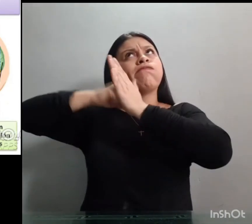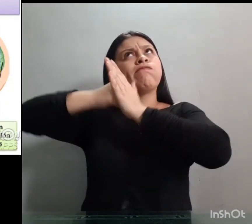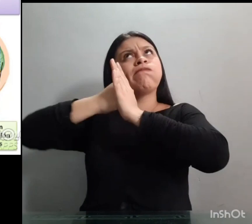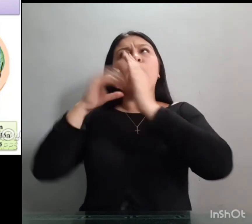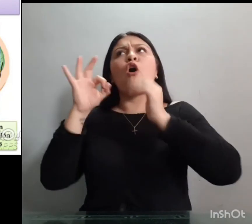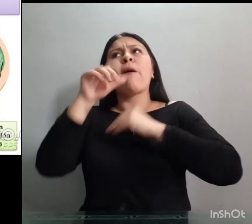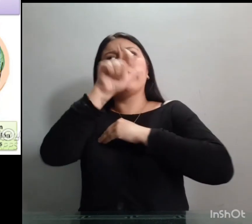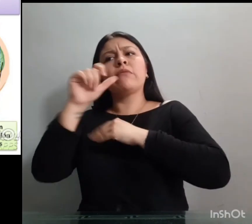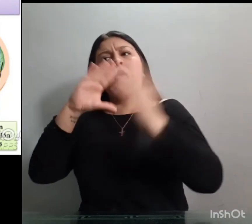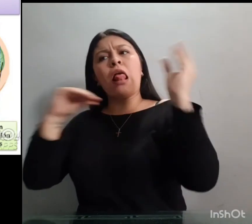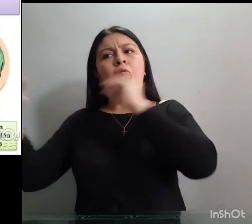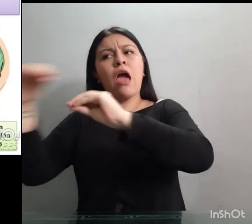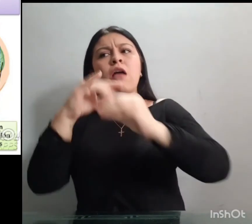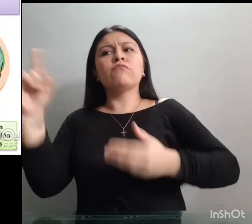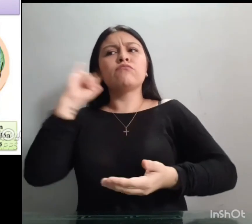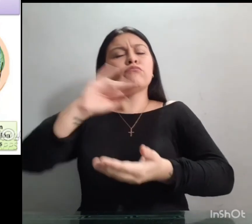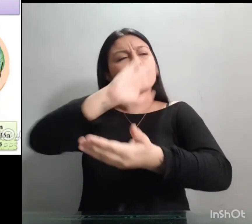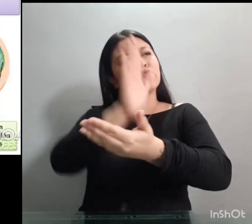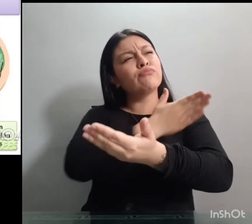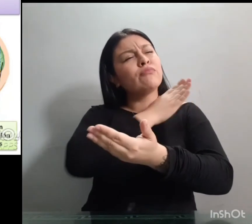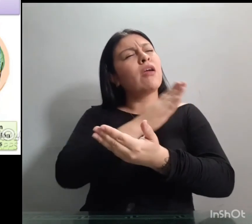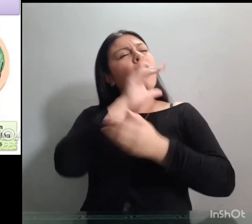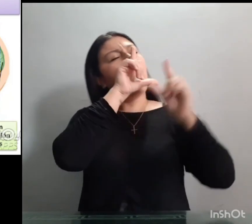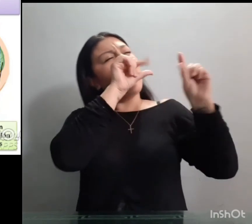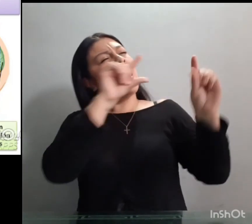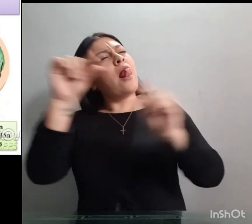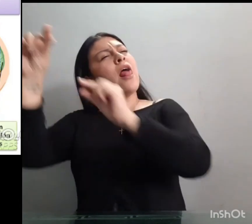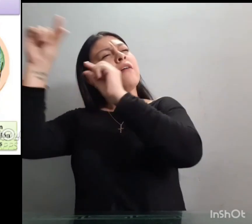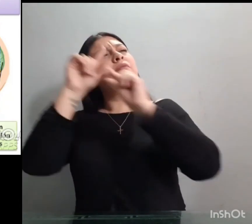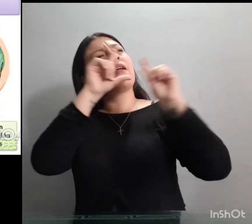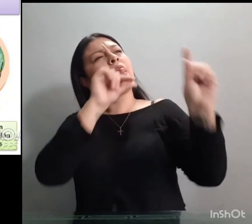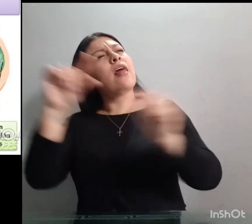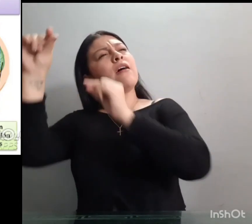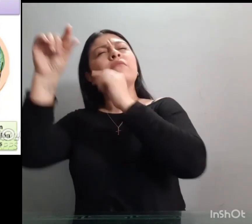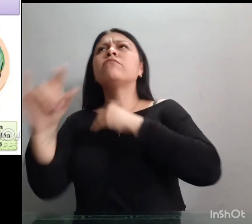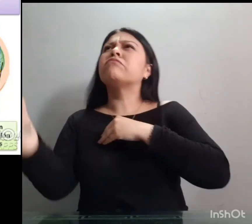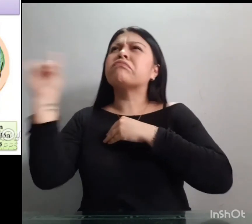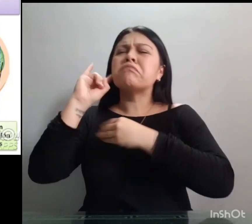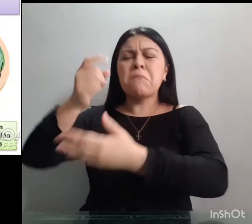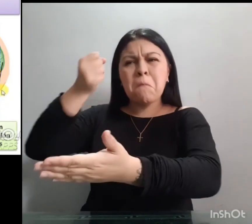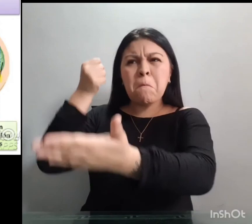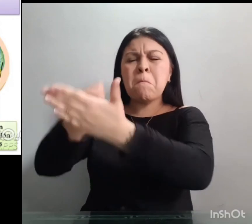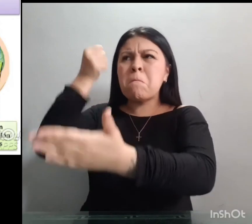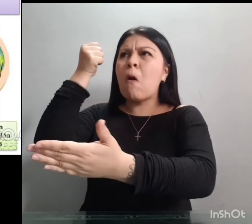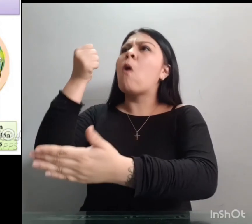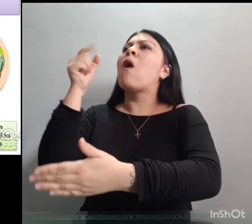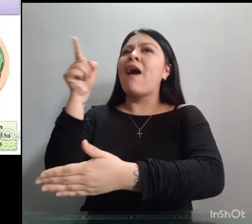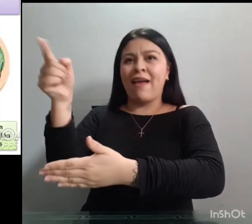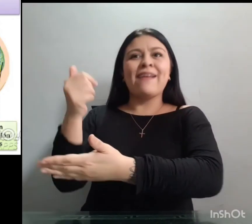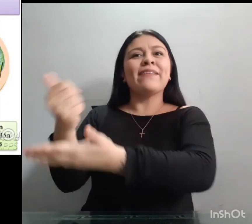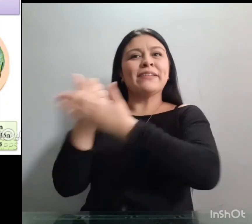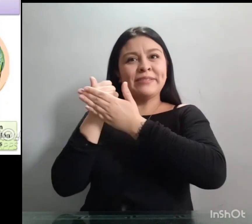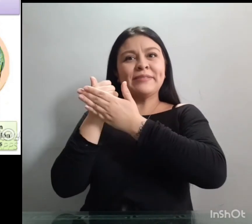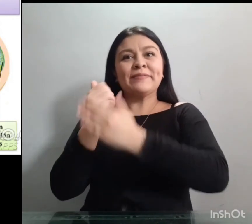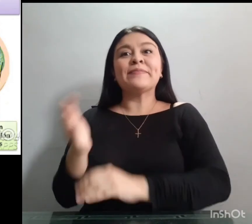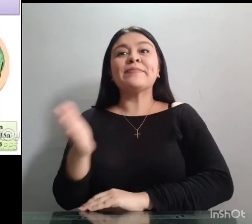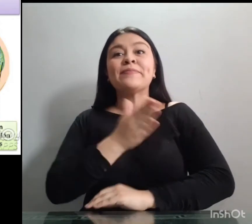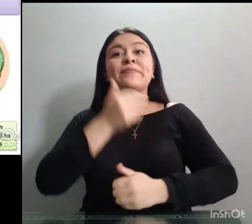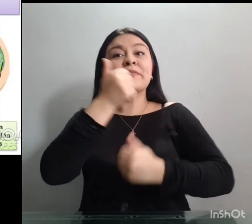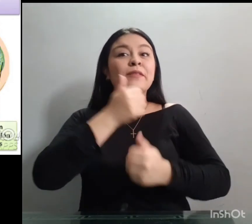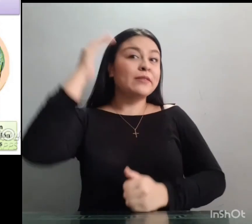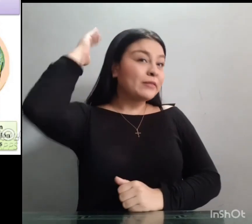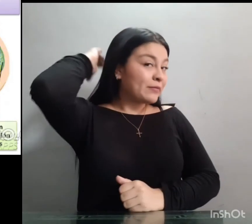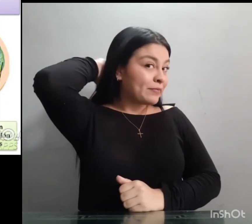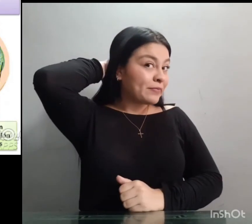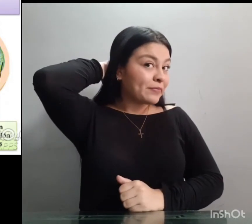la música, el canto de los pájaros o percibir un golpe fuerte. El lóbulo occipital